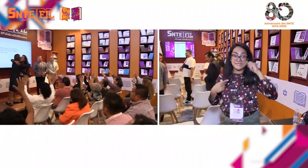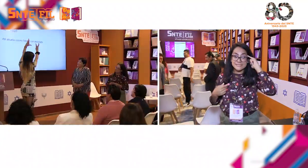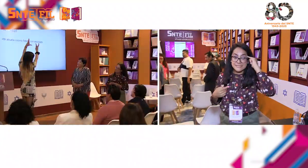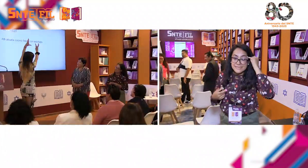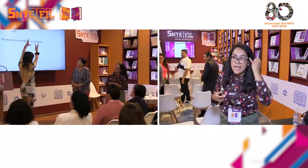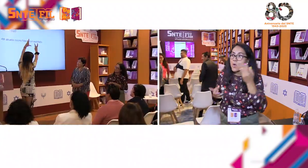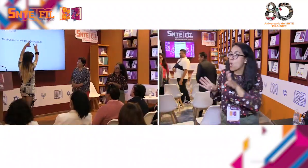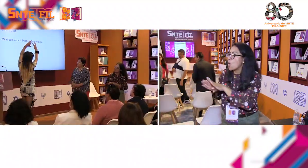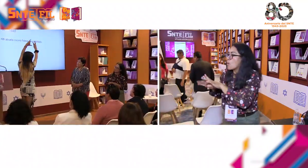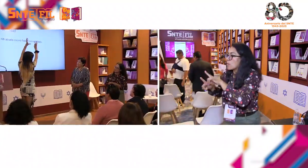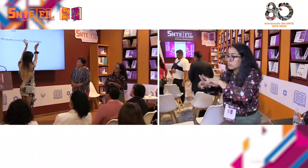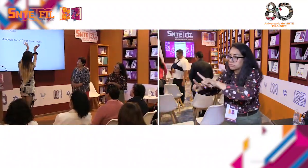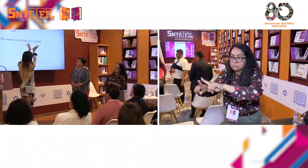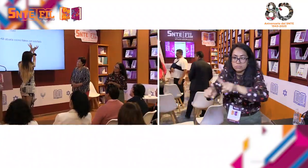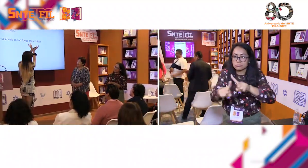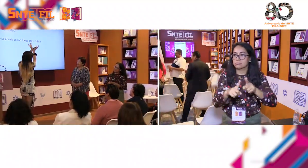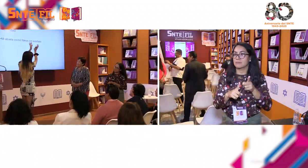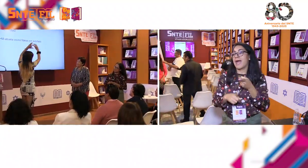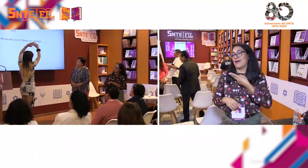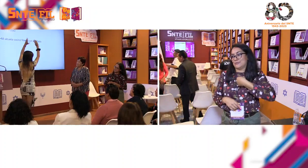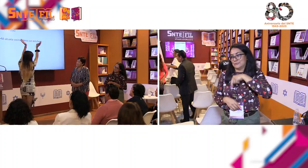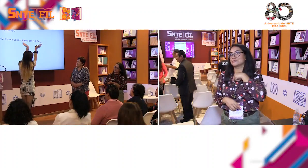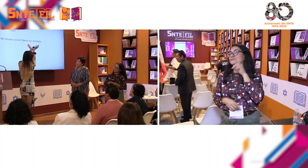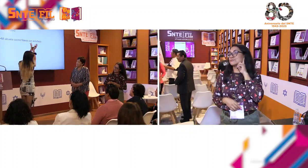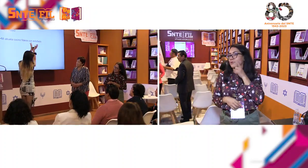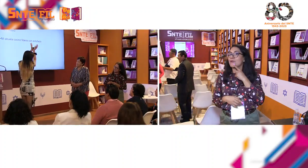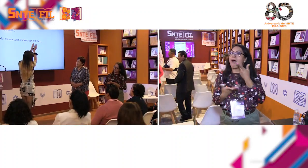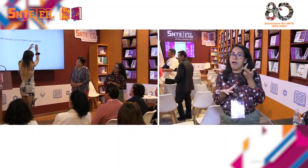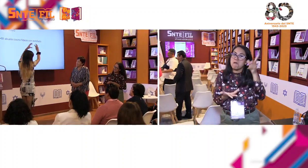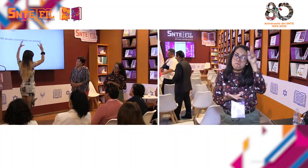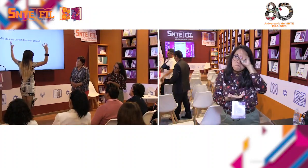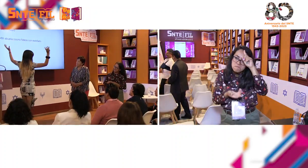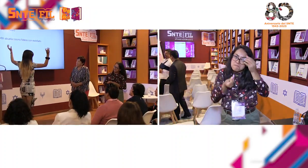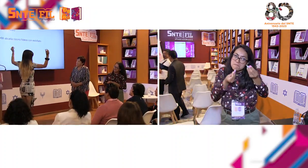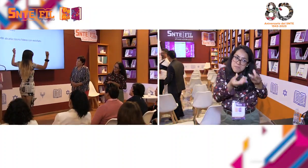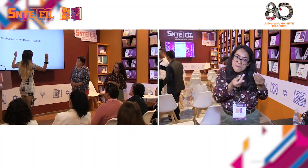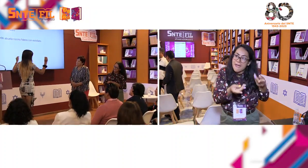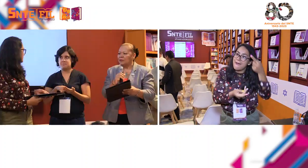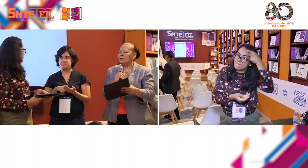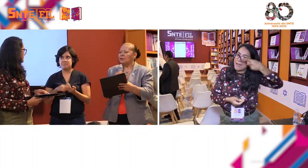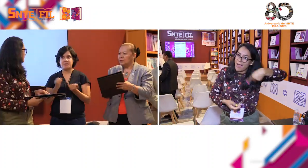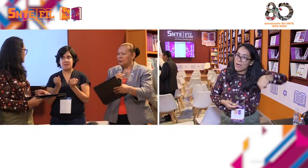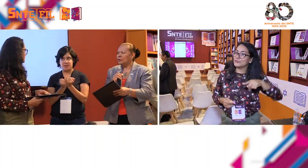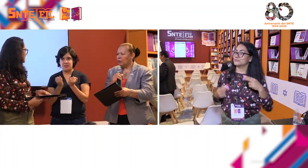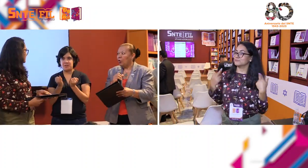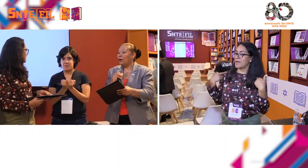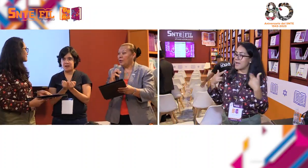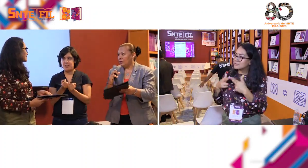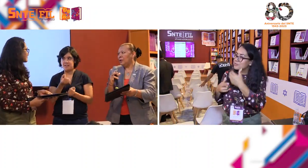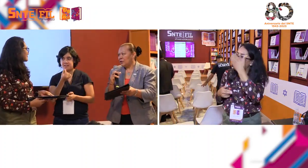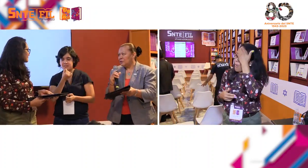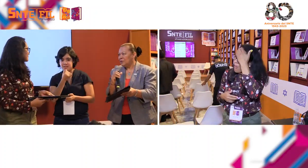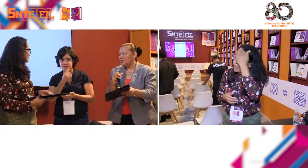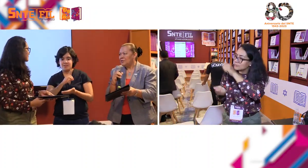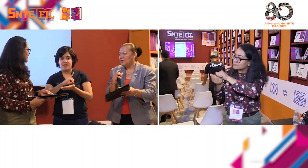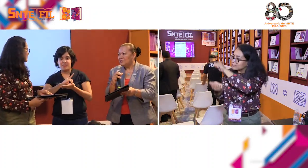personas, personas de la comunidad LGBT personas de la comunidad de personas con discapacidad, entonces yo